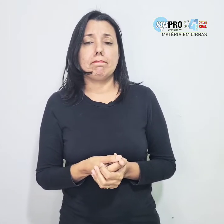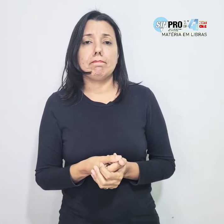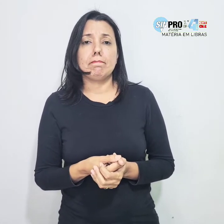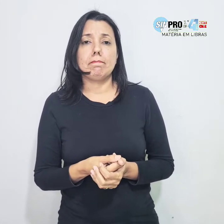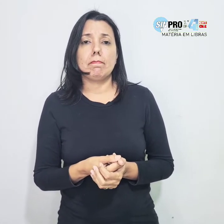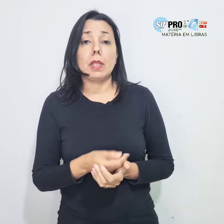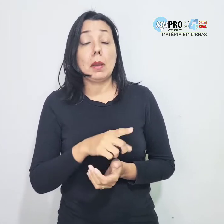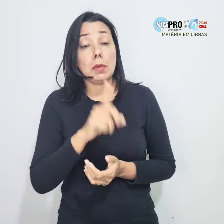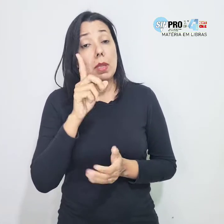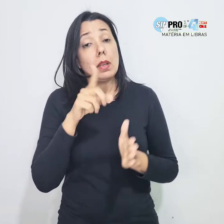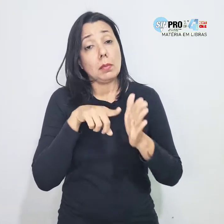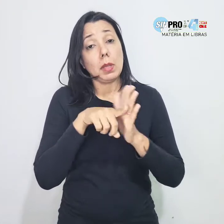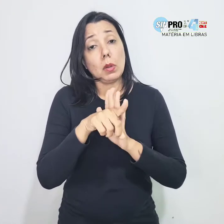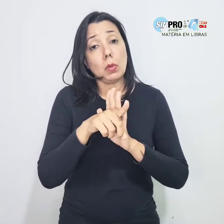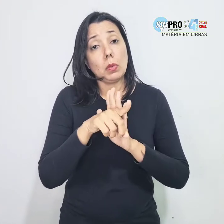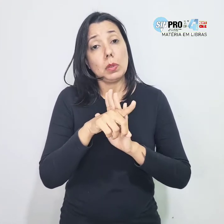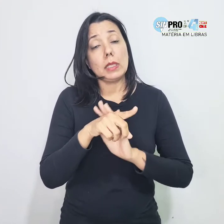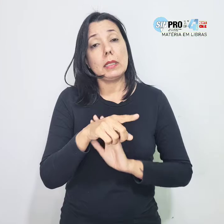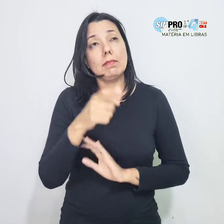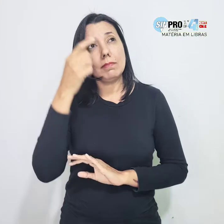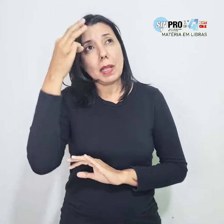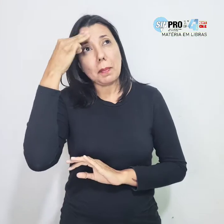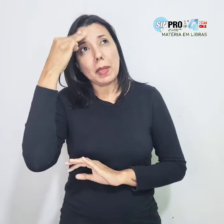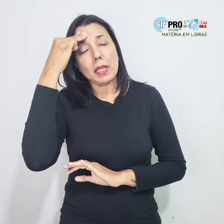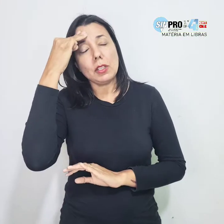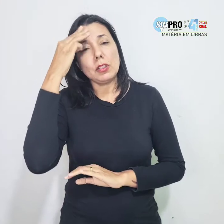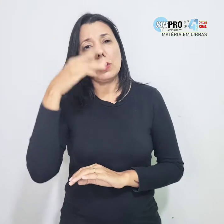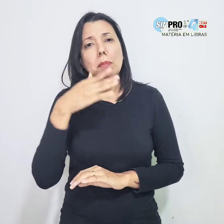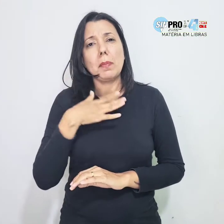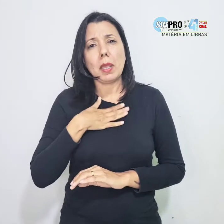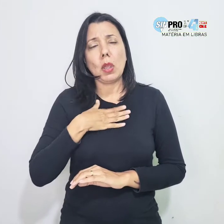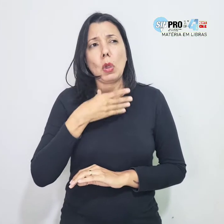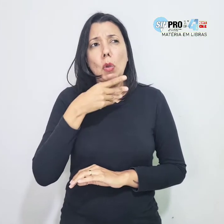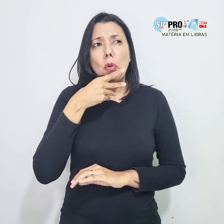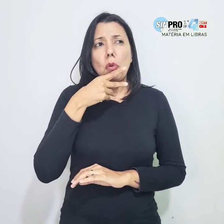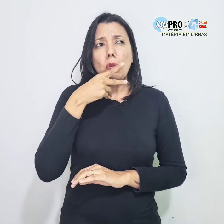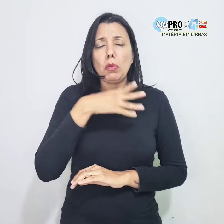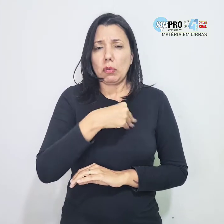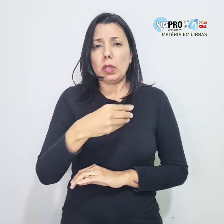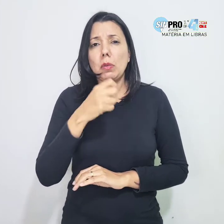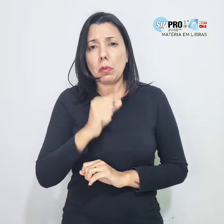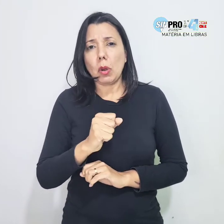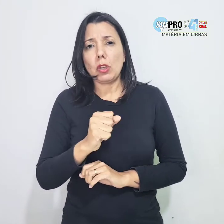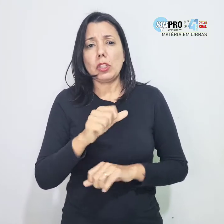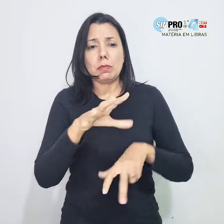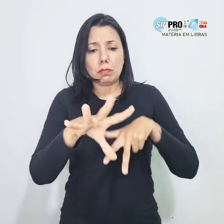A primeira pergunta na cabeça dos pais é: meu filho pode pegar Covid-19 na escola?